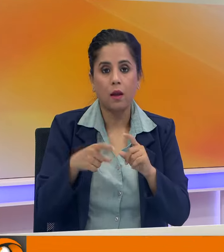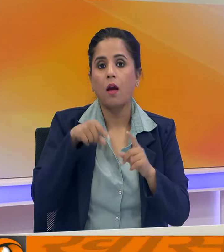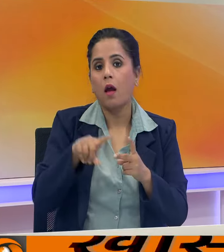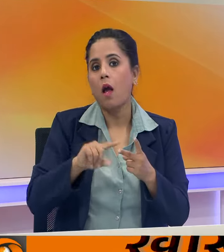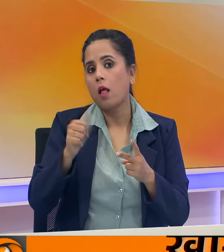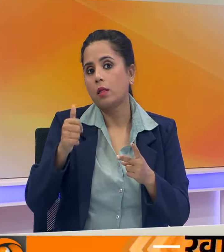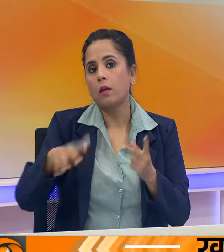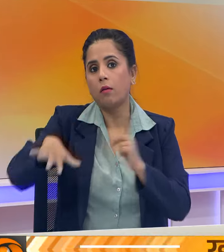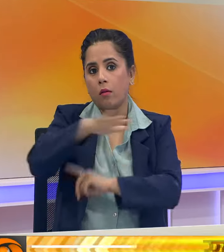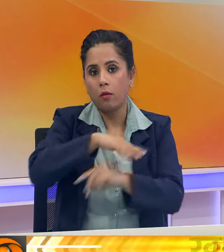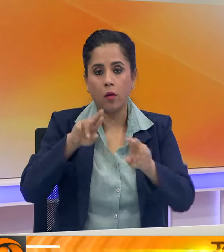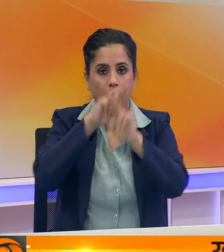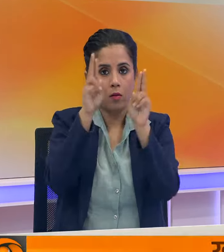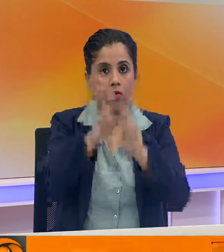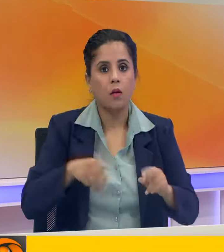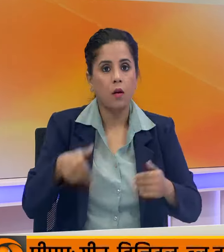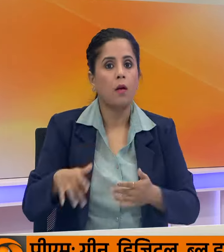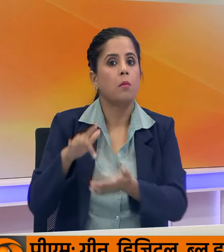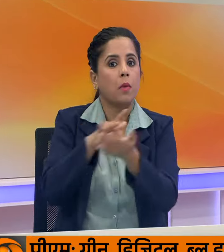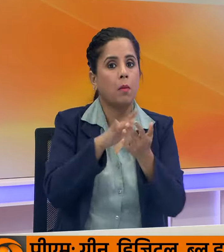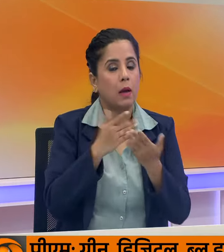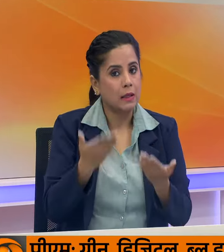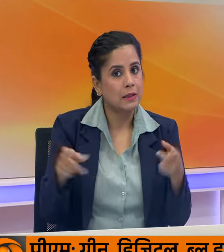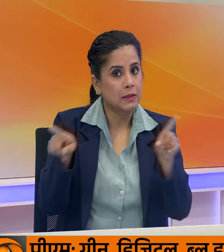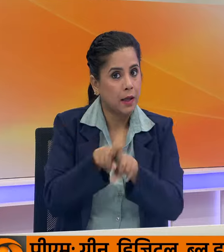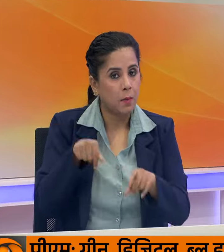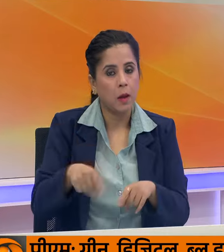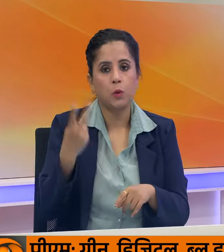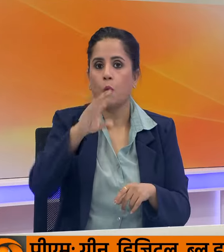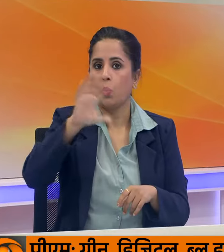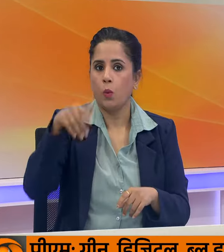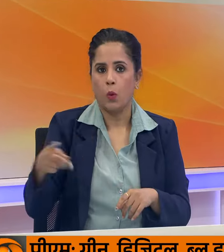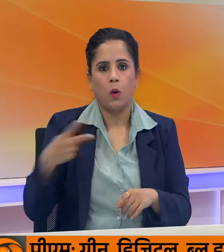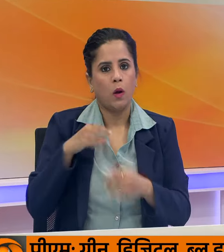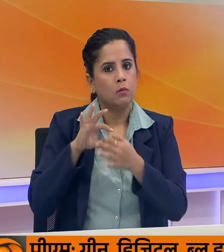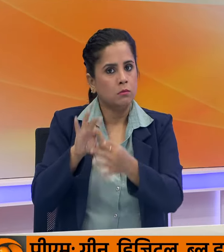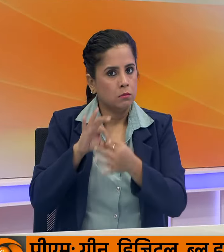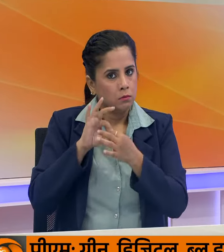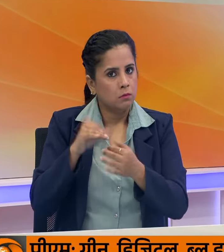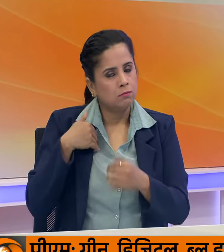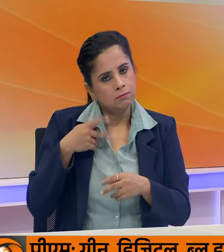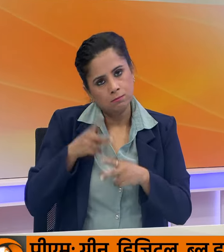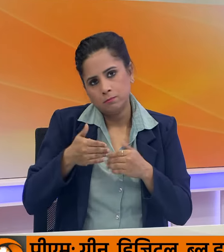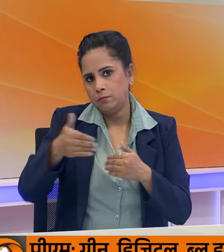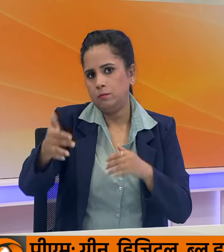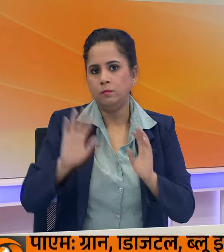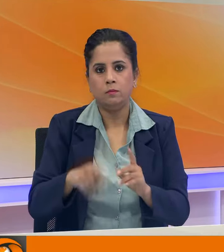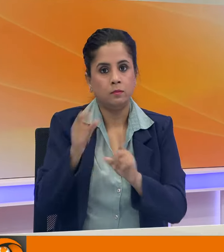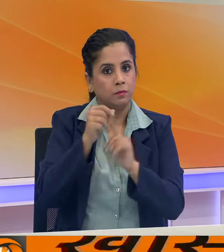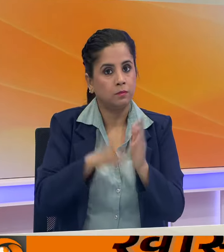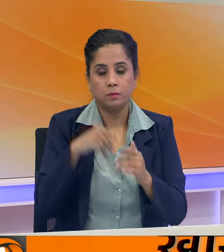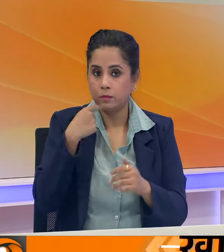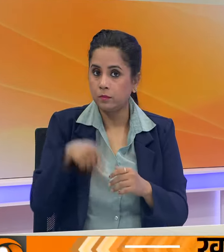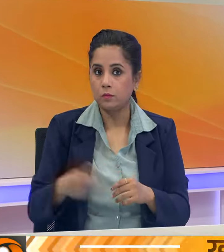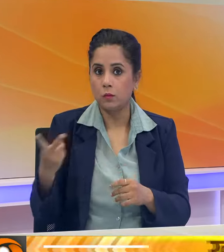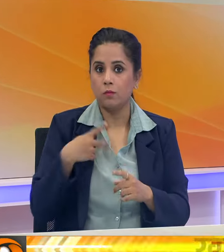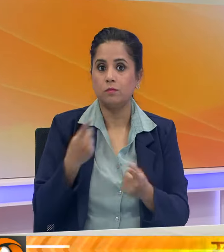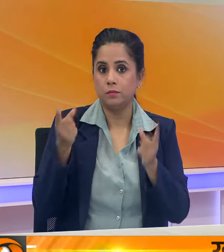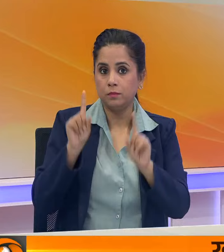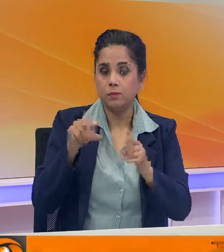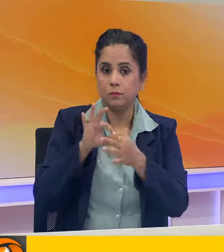क्षेत्रीय और अंतरराष्ट्रीय मंचों पर भी दोनों देश आपसी सहयोग जारी रखेंगे पीएम ने द्विपक्षीय